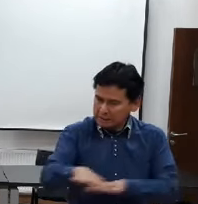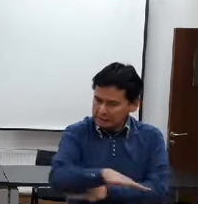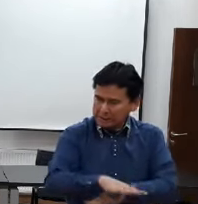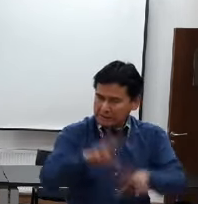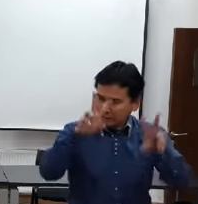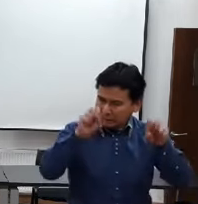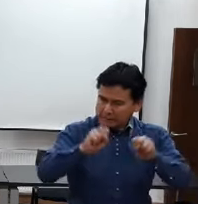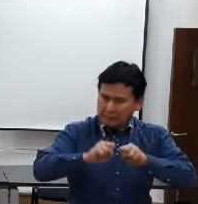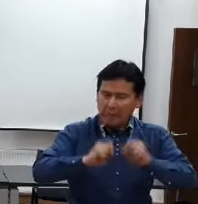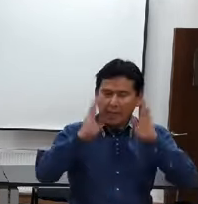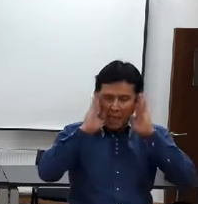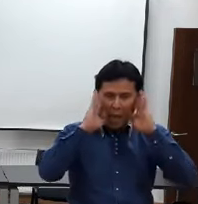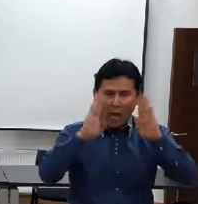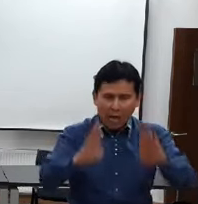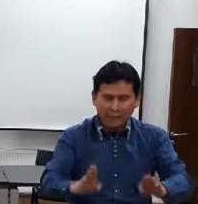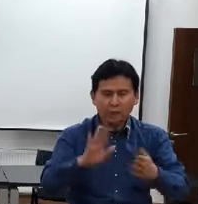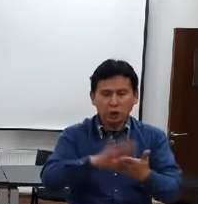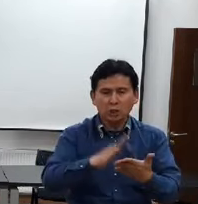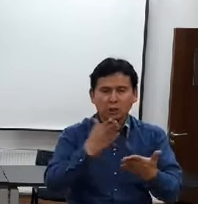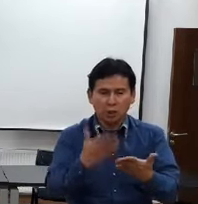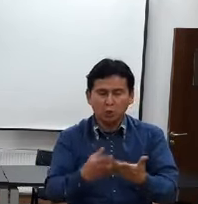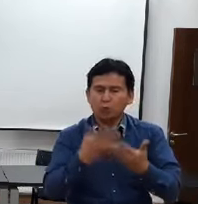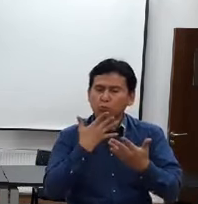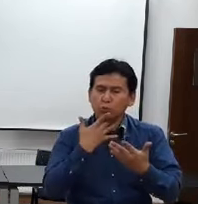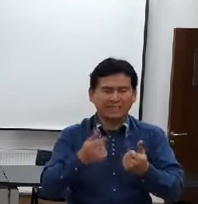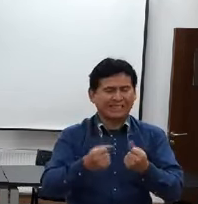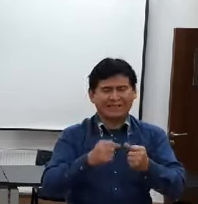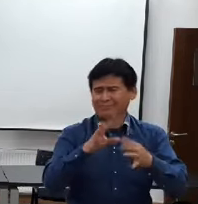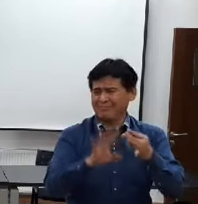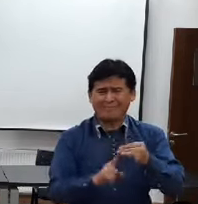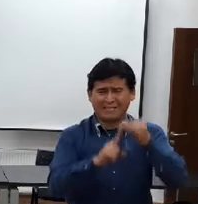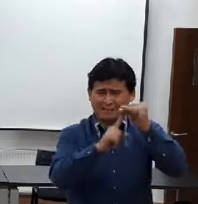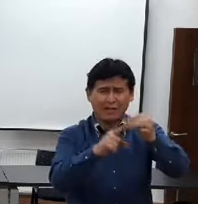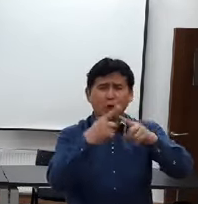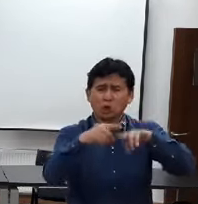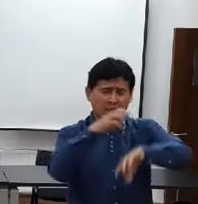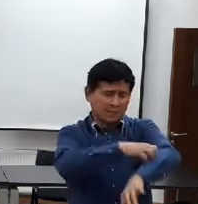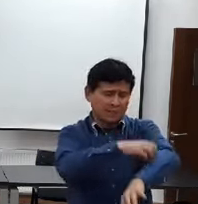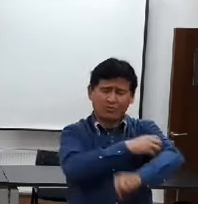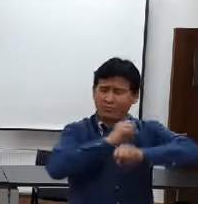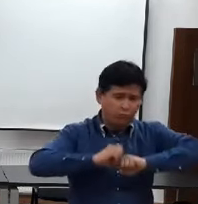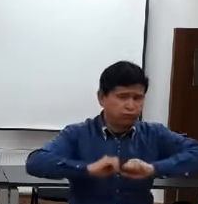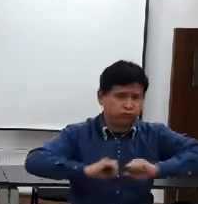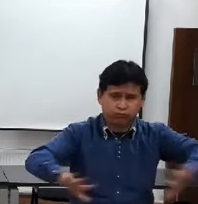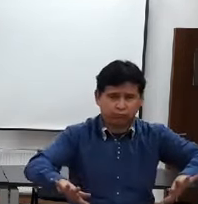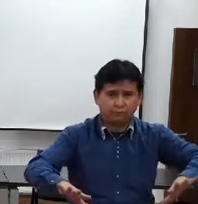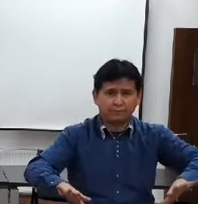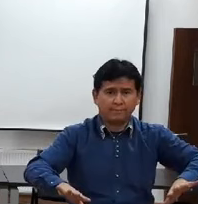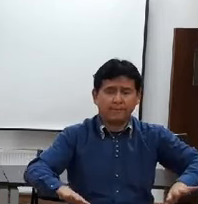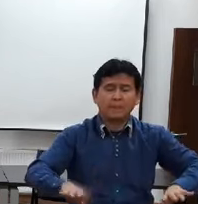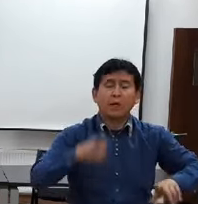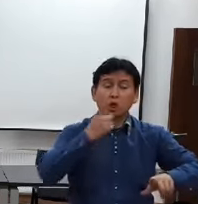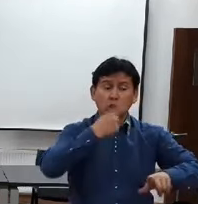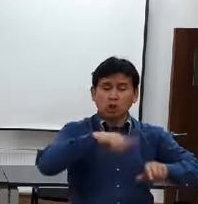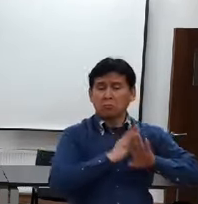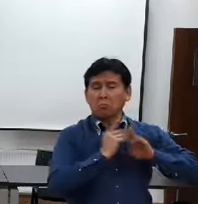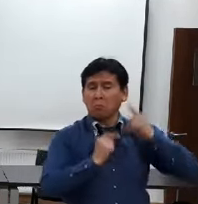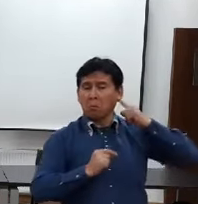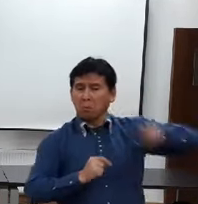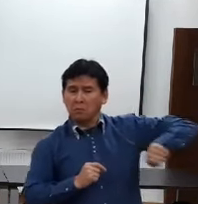capacidad asistencial dado el alto nivel de contagios que existen principalmente en la región metropolitana no vamos a estar ajenos a eso